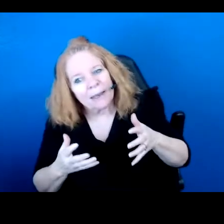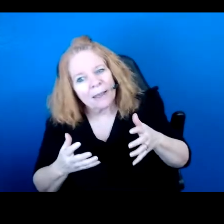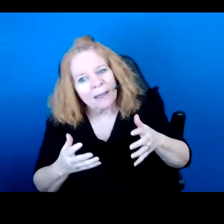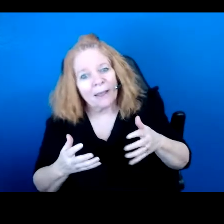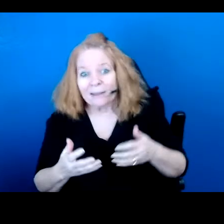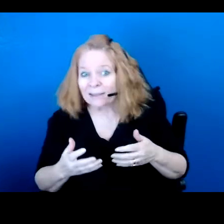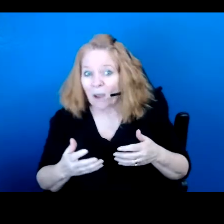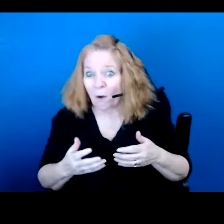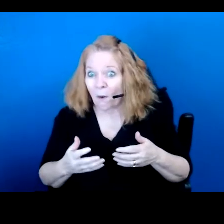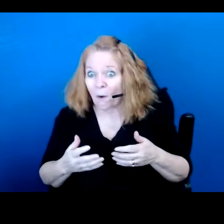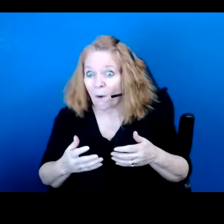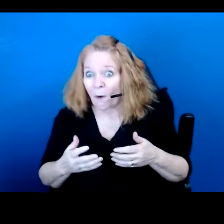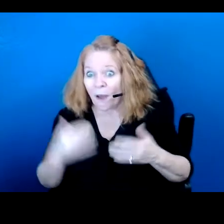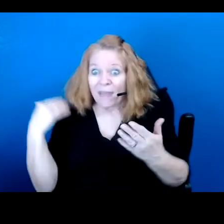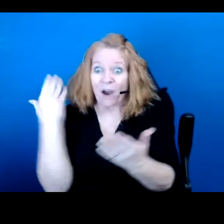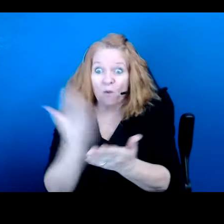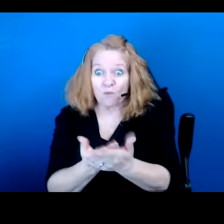por ahí vamos